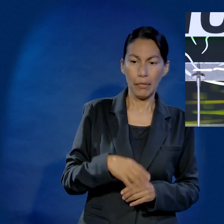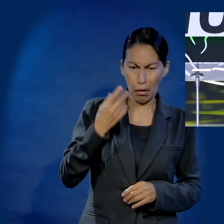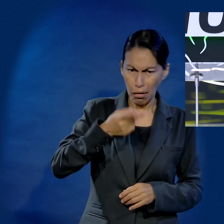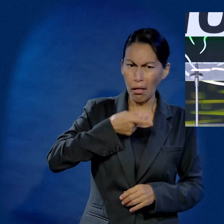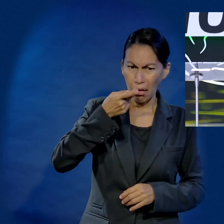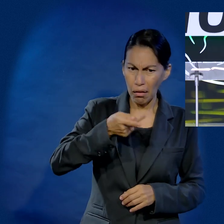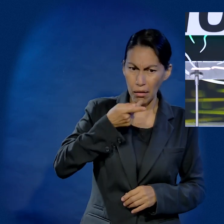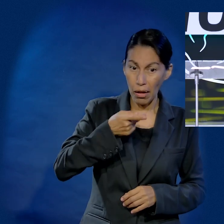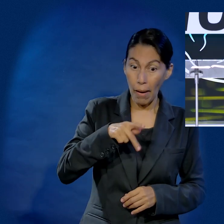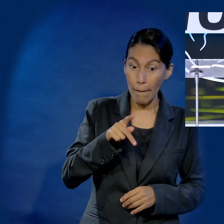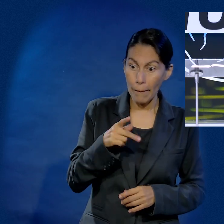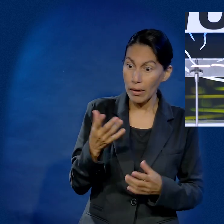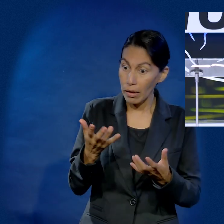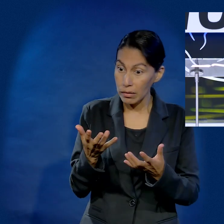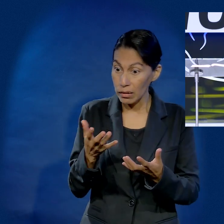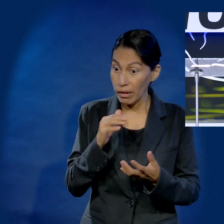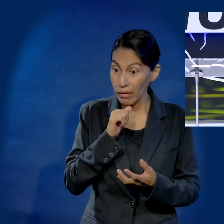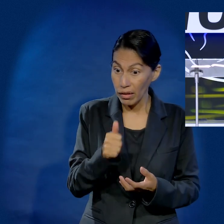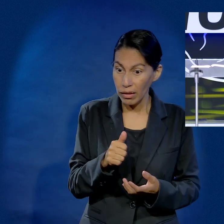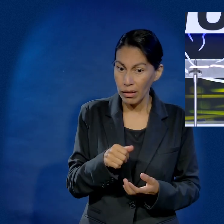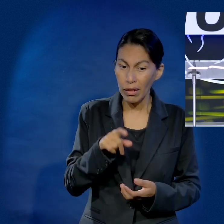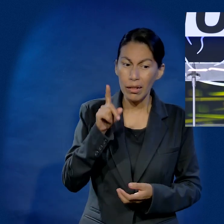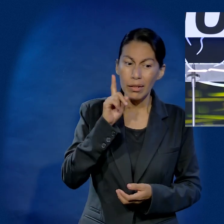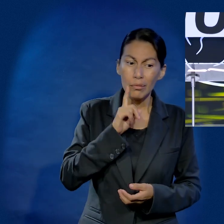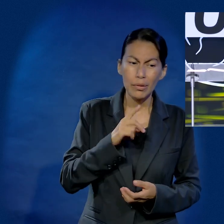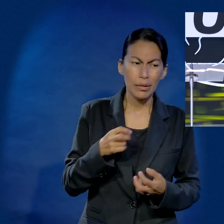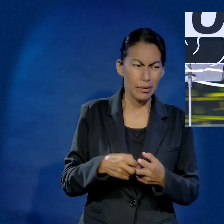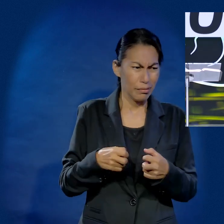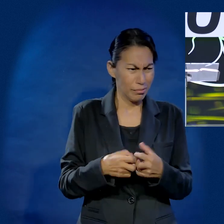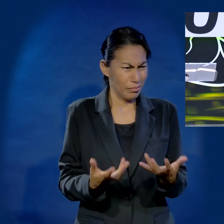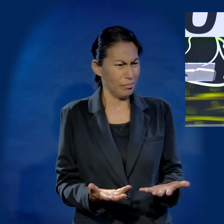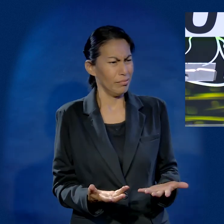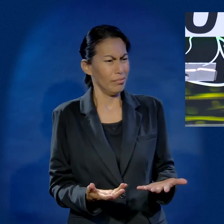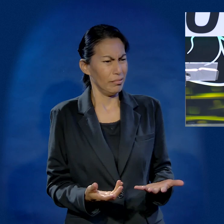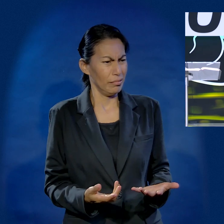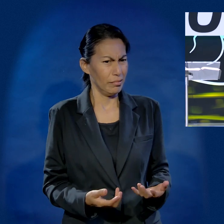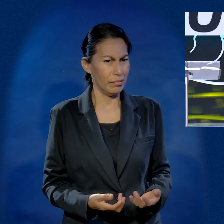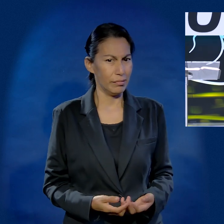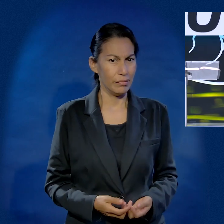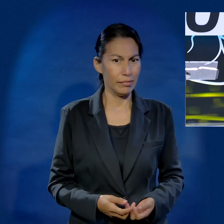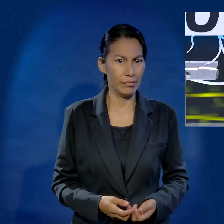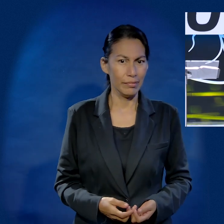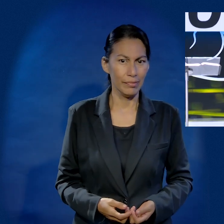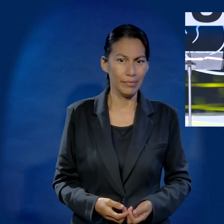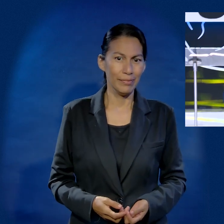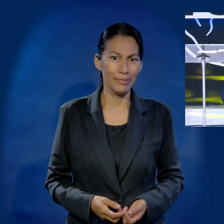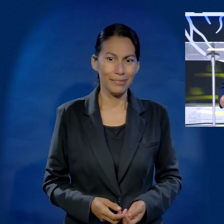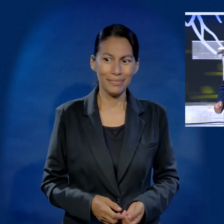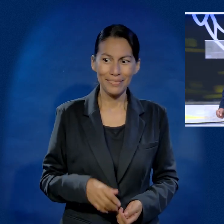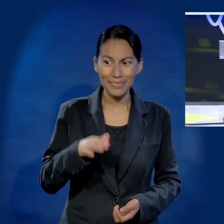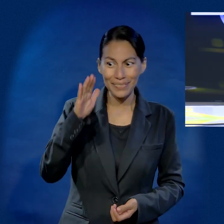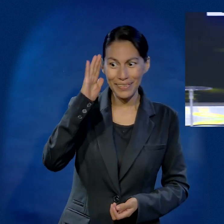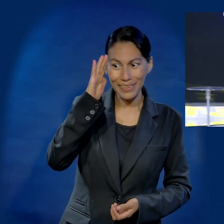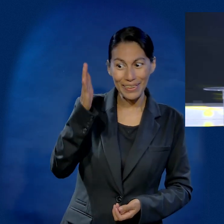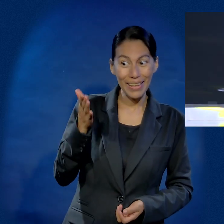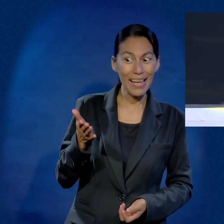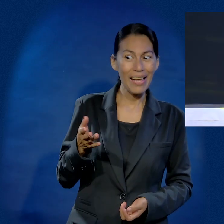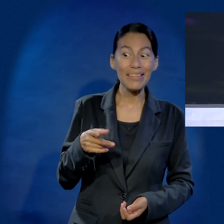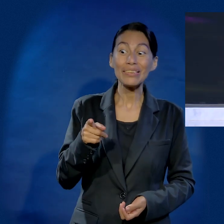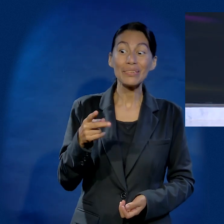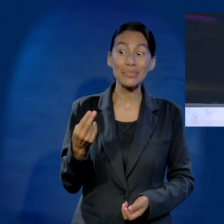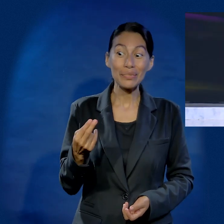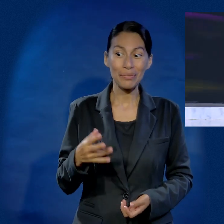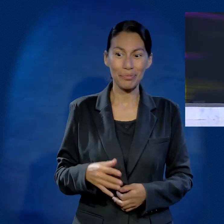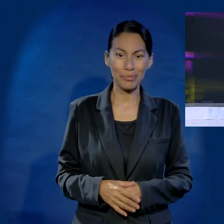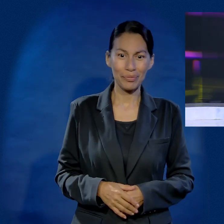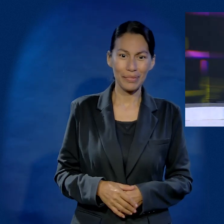sí hablaban, pero no concretaban. Y eso a las muchachas las desespera, amigos, las desespera que tú vayas y le digas, hola